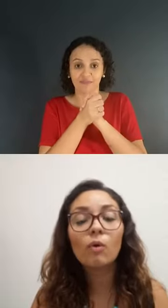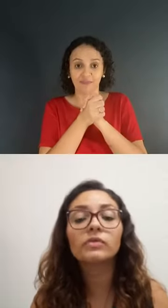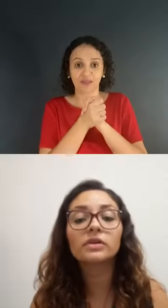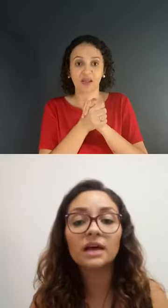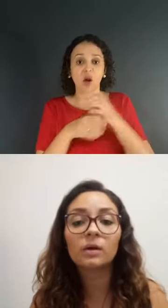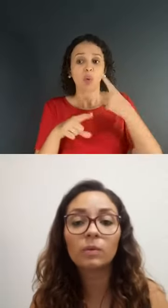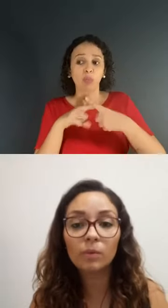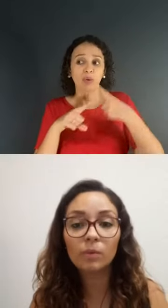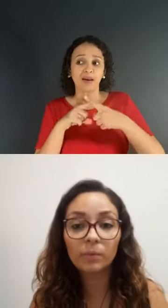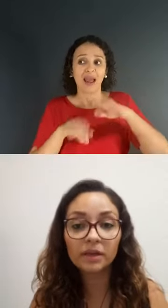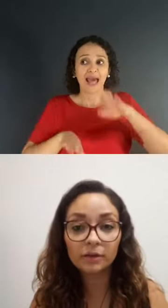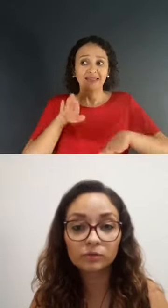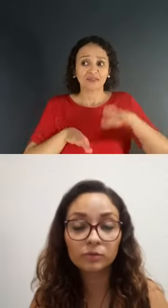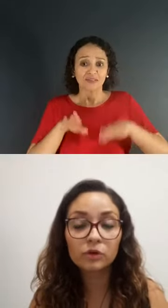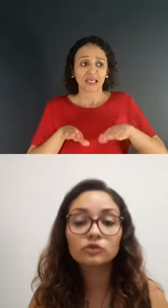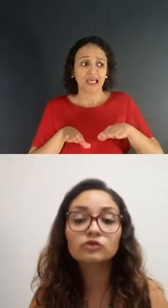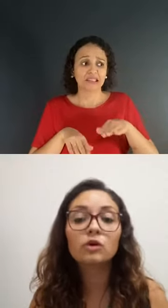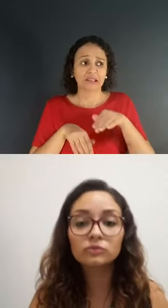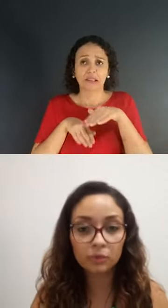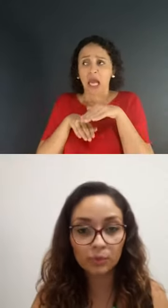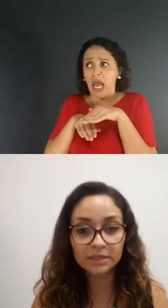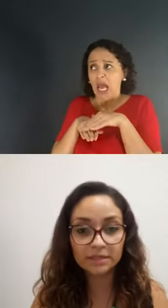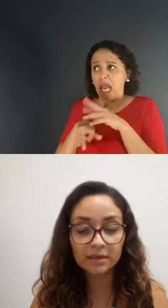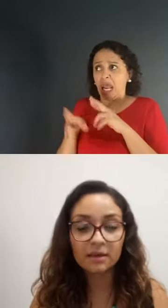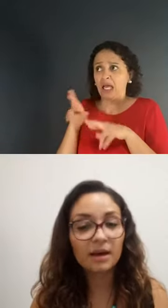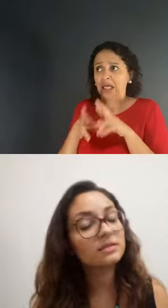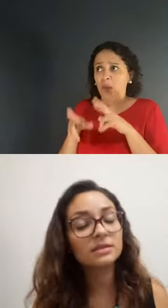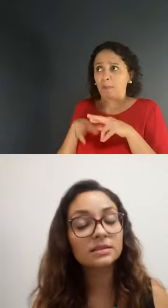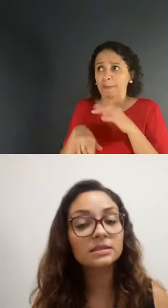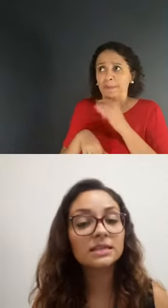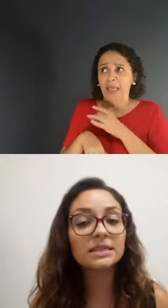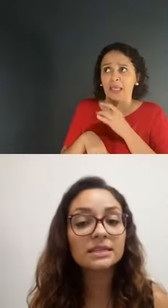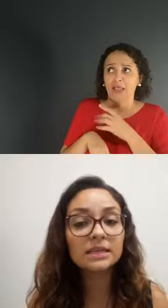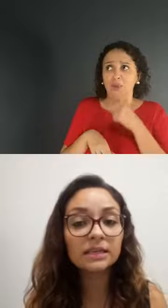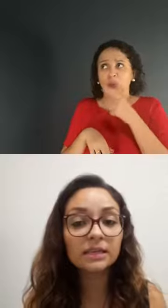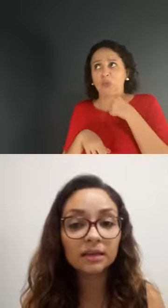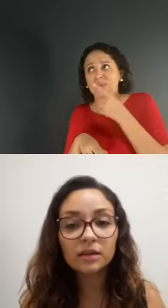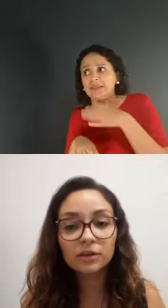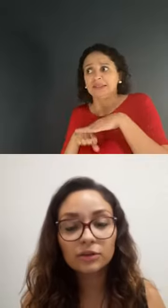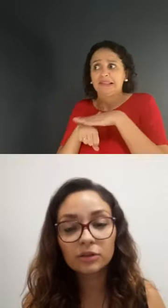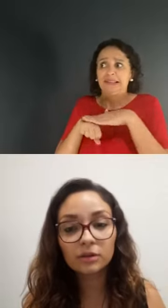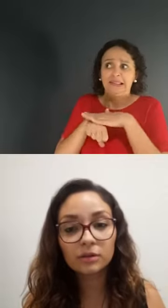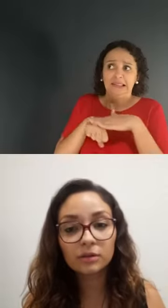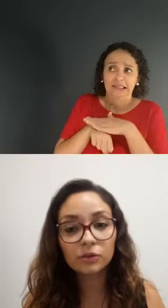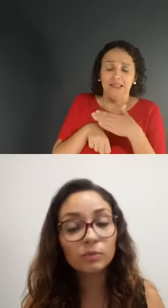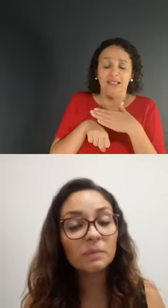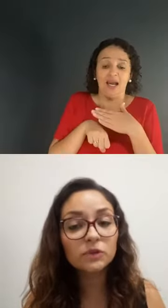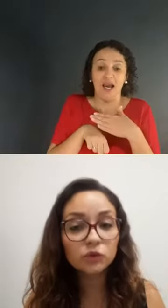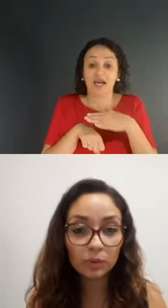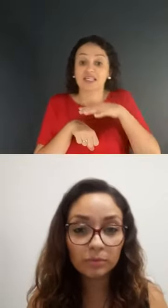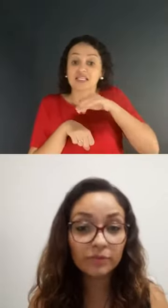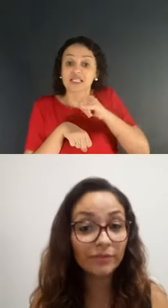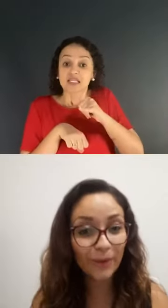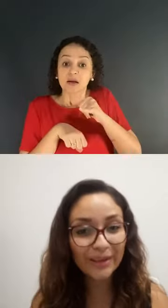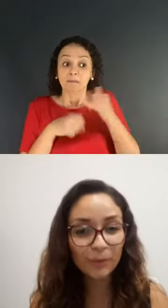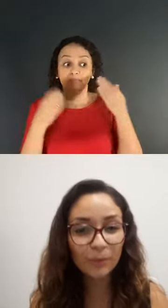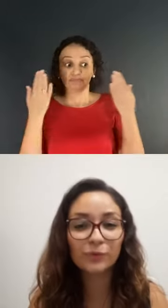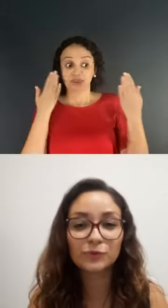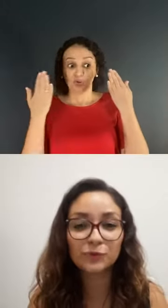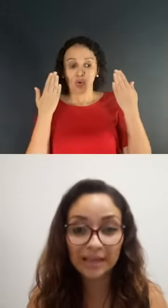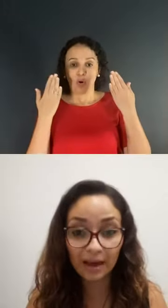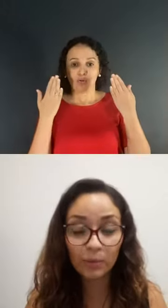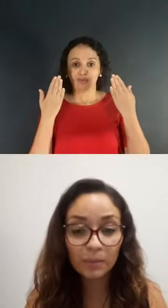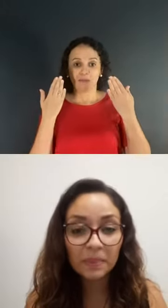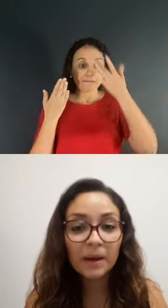difícil conversar com o companheiro só os dois. Às vezes necessita de uma pessoa de fora,